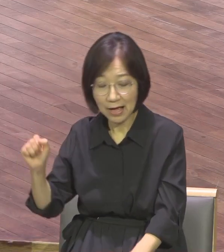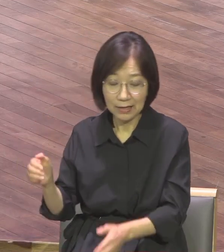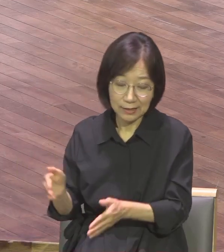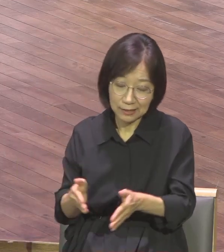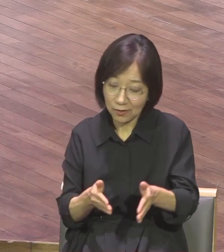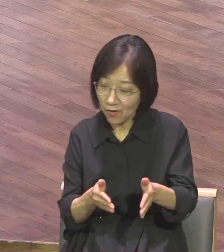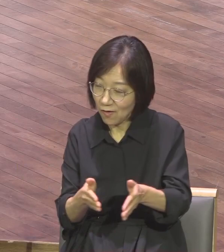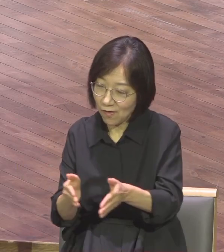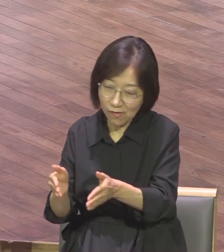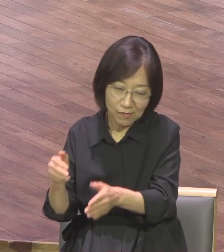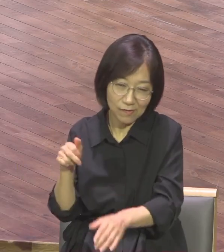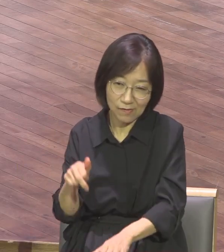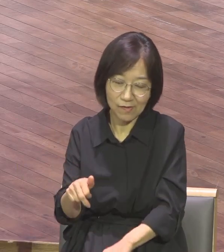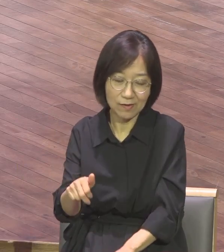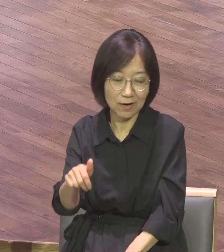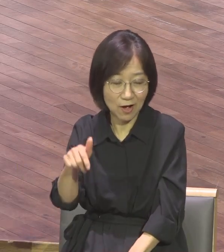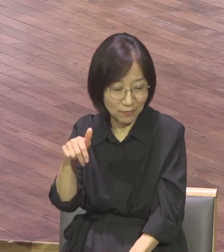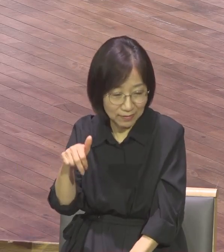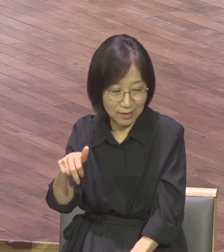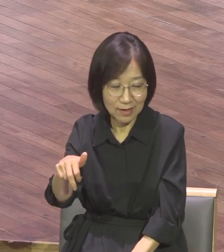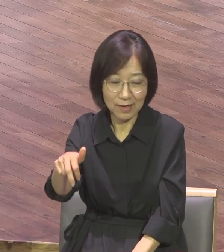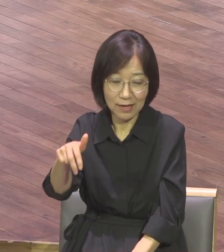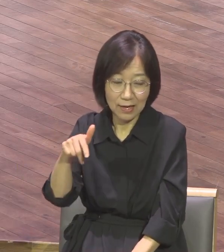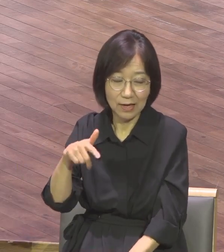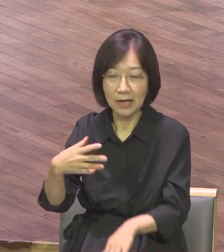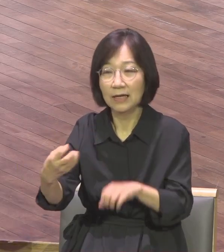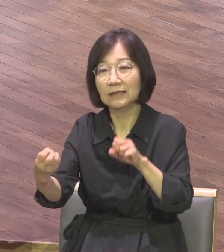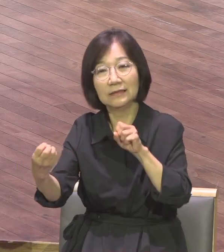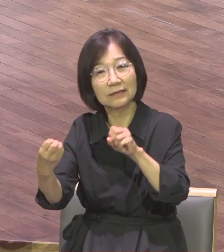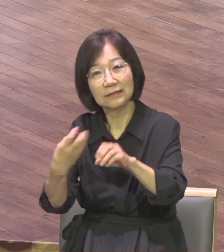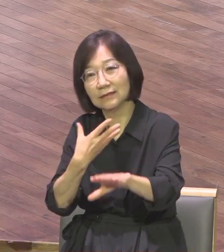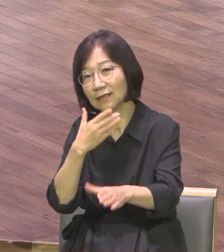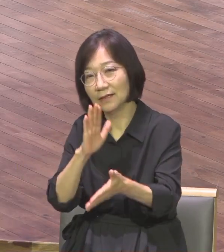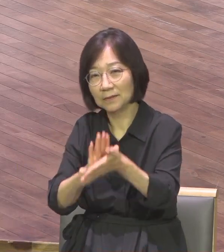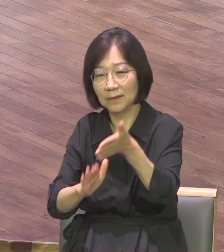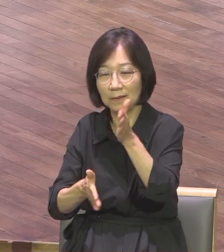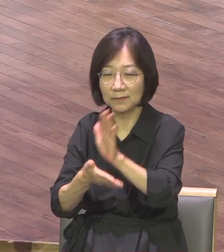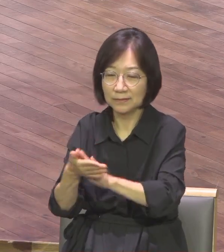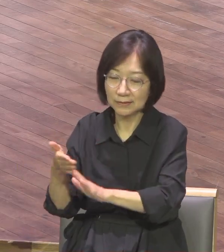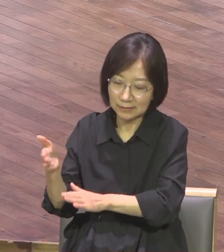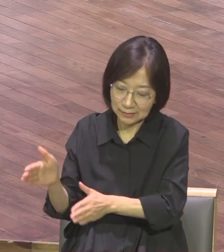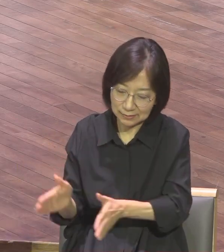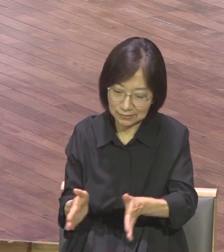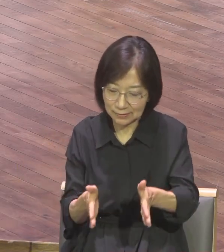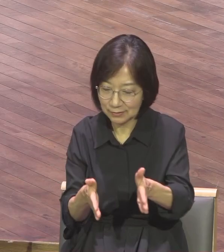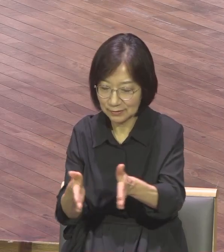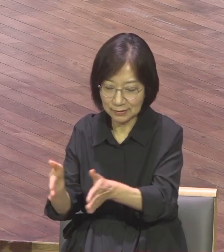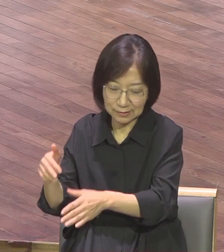이